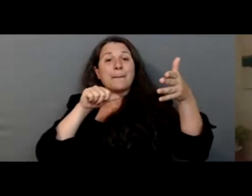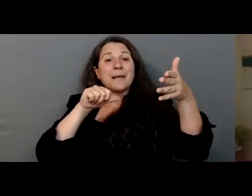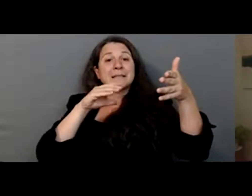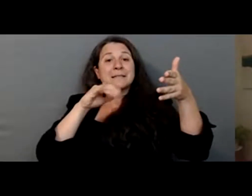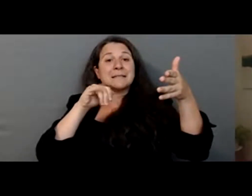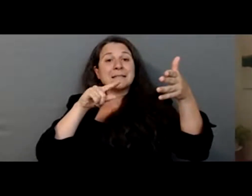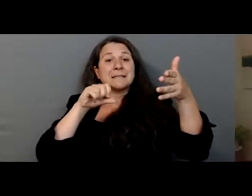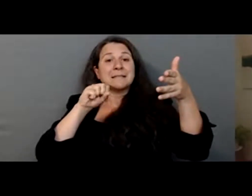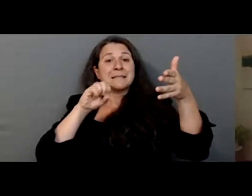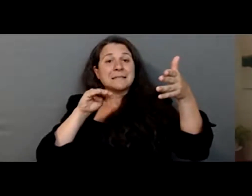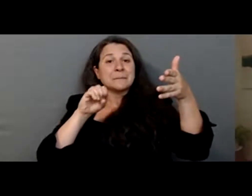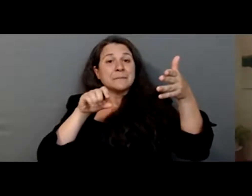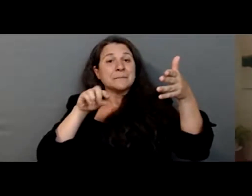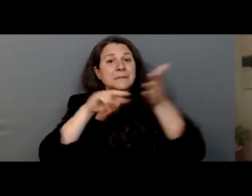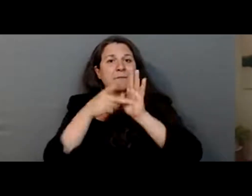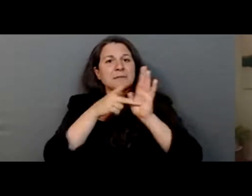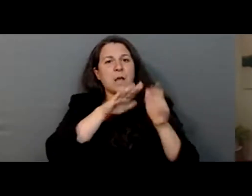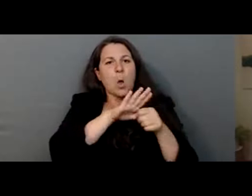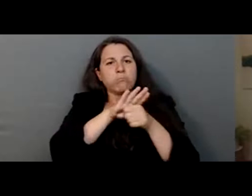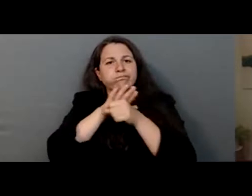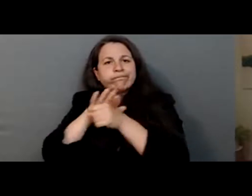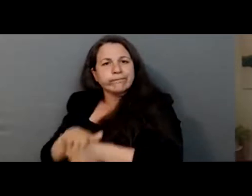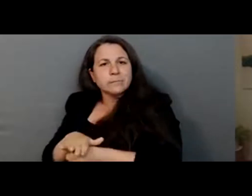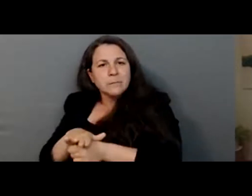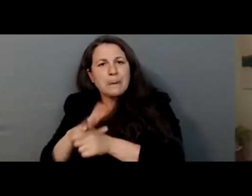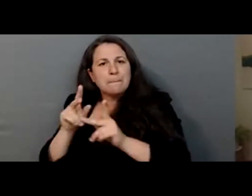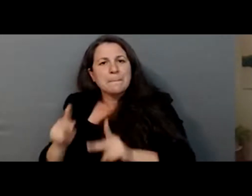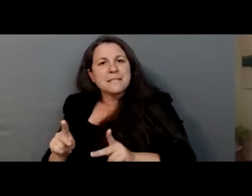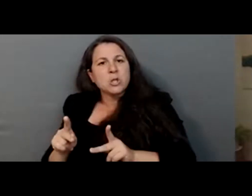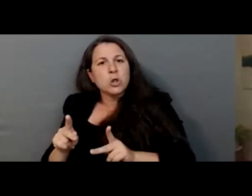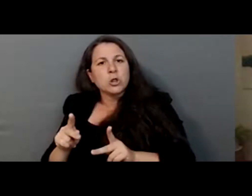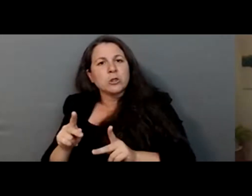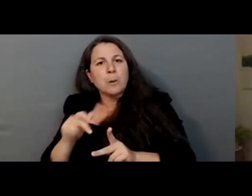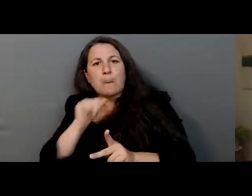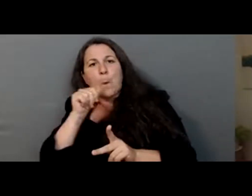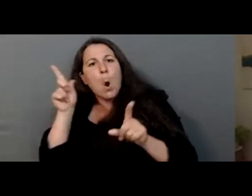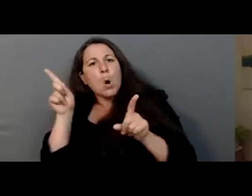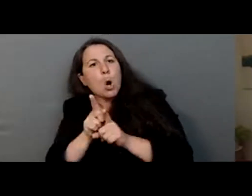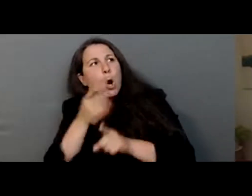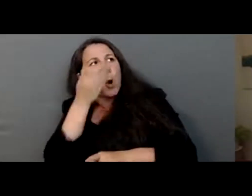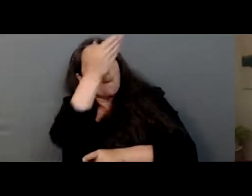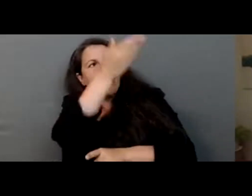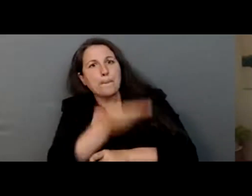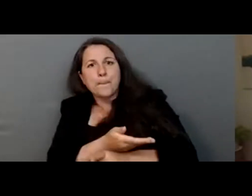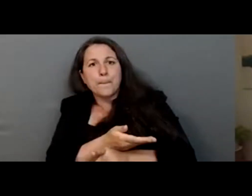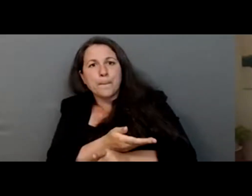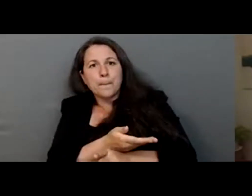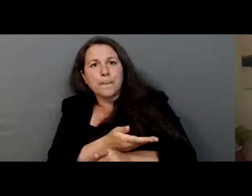détriment des personnes dites handicapées. Et comme Karine Mirjani l'a bien expliqué, là, c'est important de le souligner